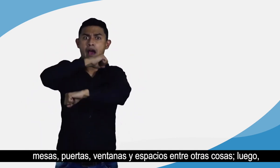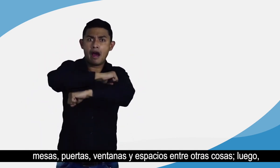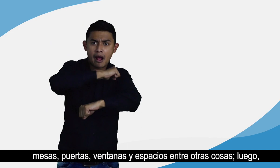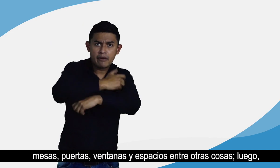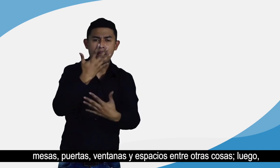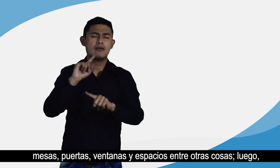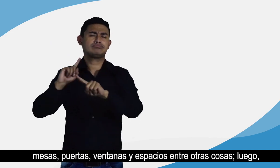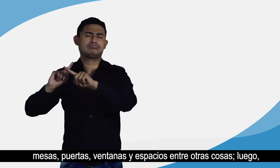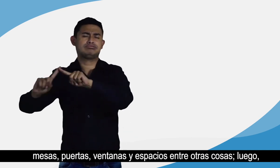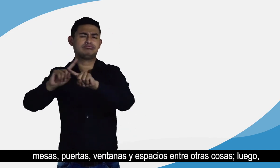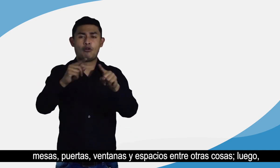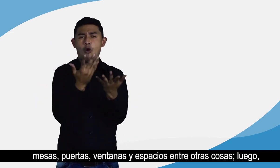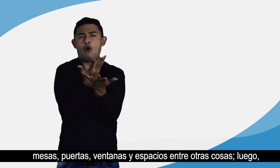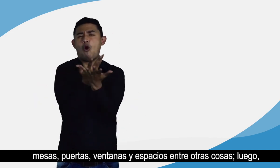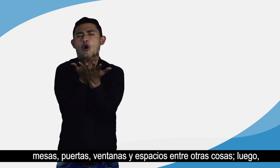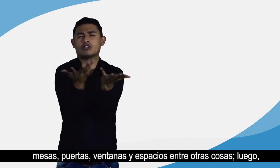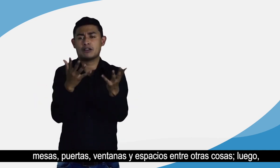espacios, entre otras cosas.